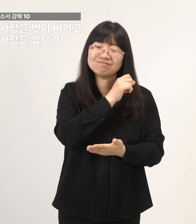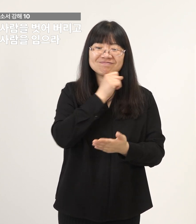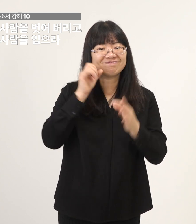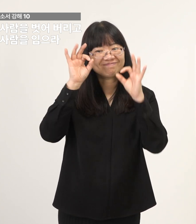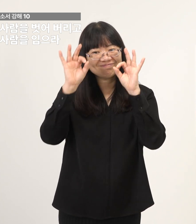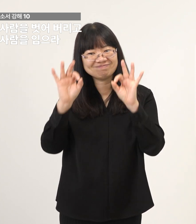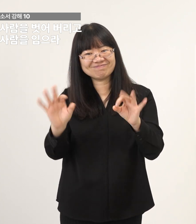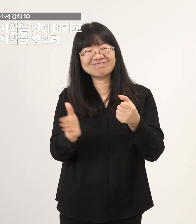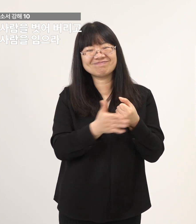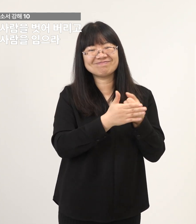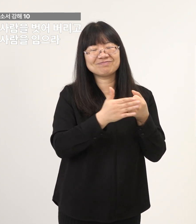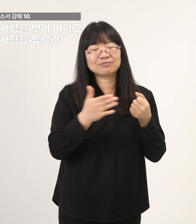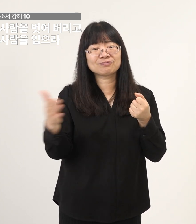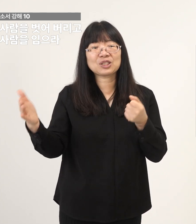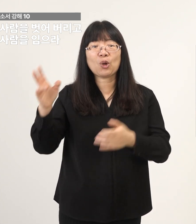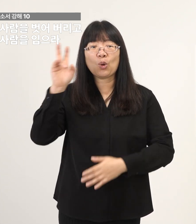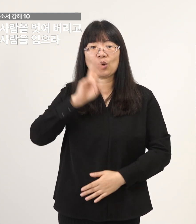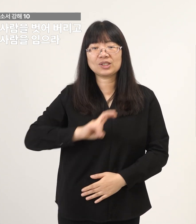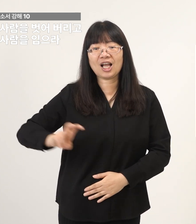맛보니